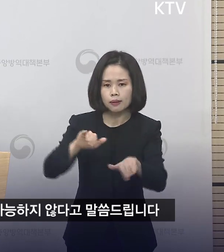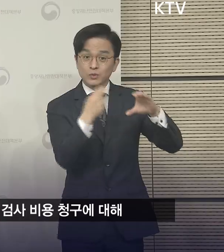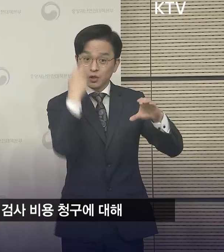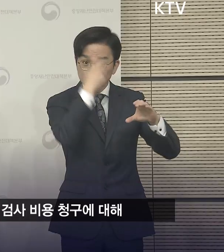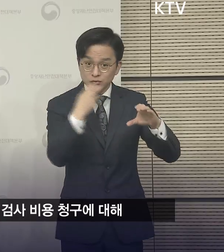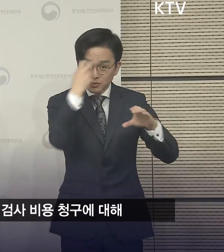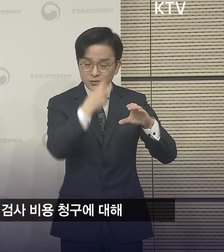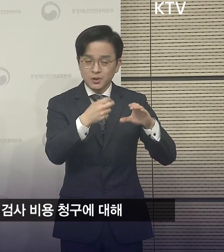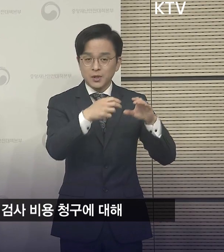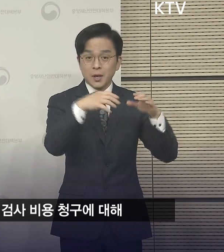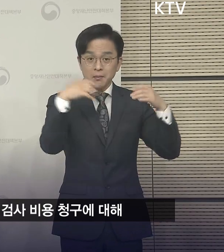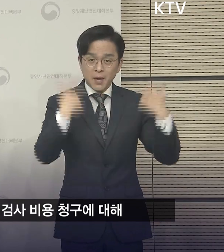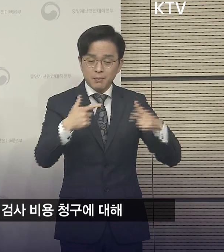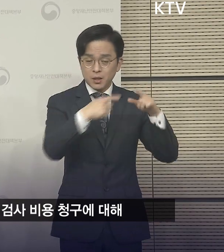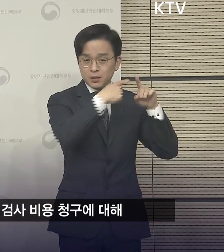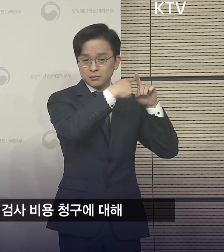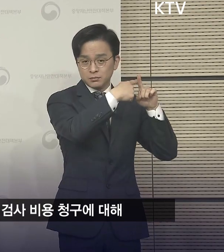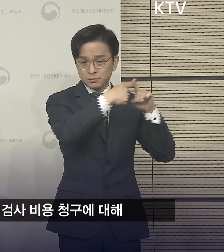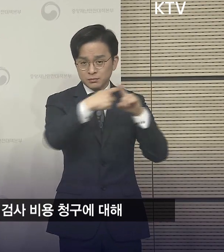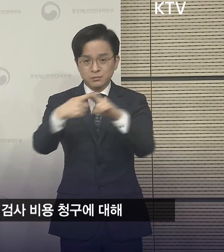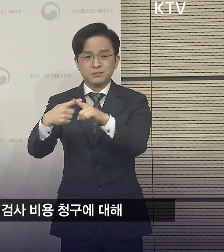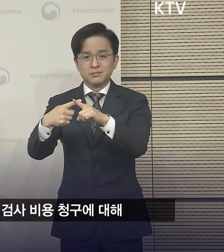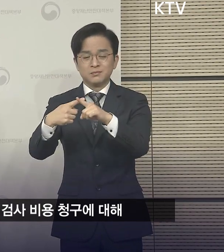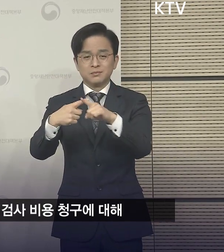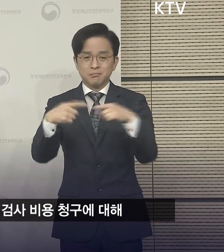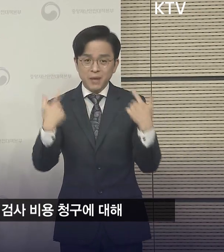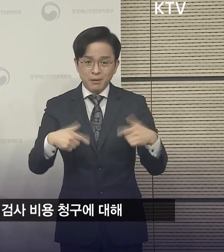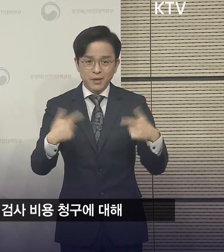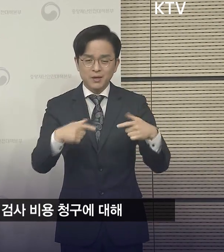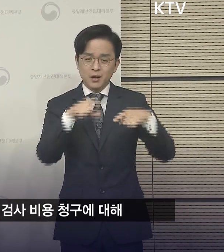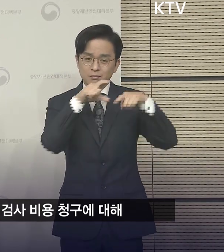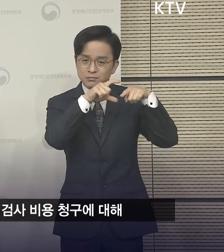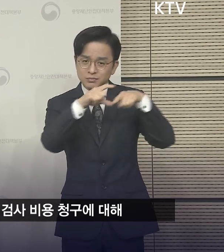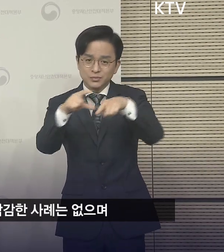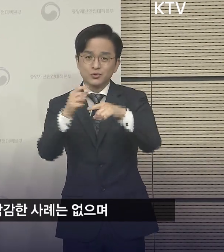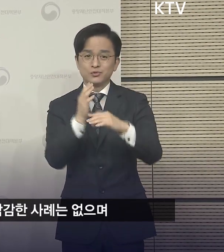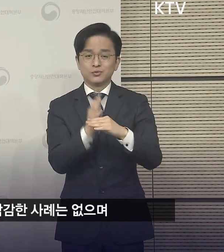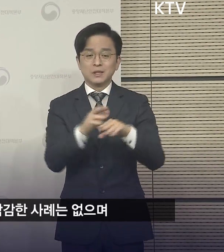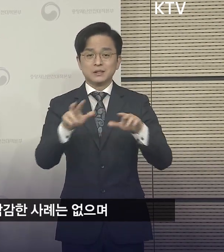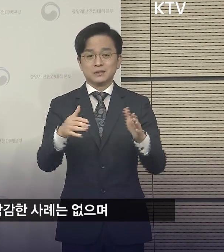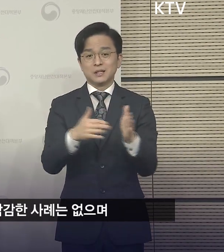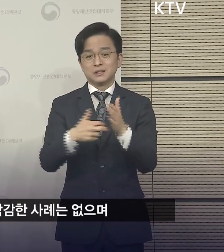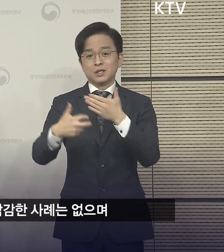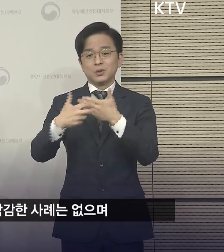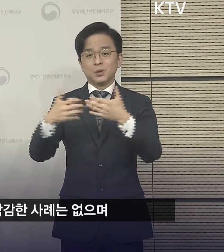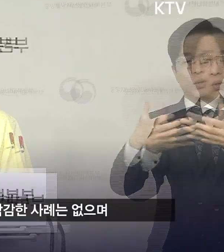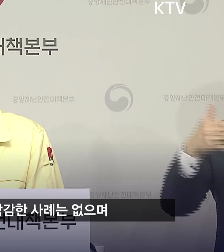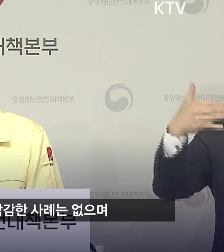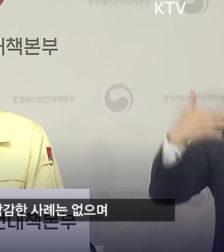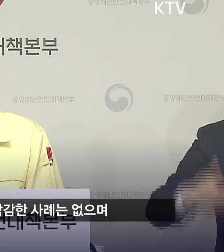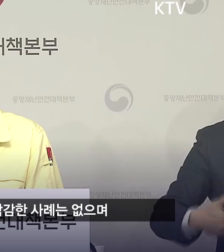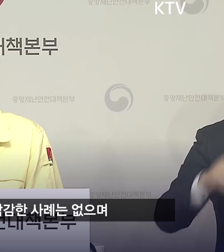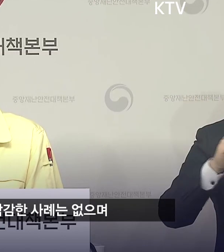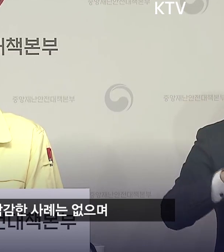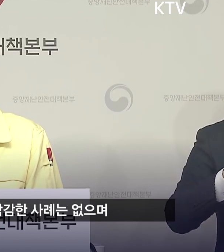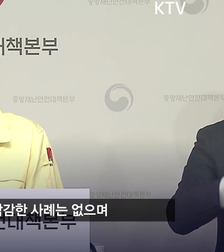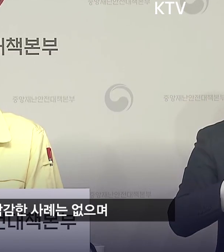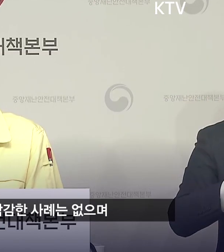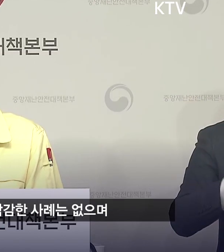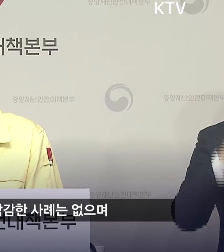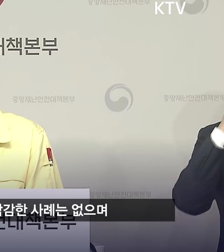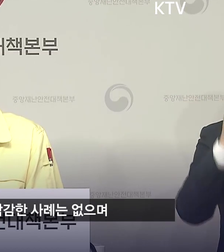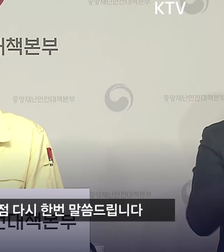드립니다. 실제 지금까지 의료기관의 검사 청구에 대하여 의학적 판단을 이유로 삭감한